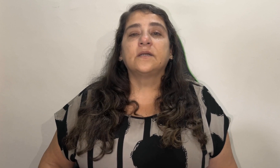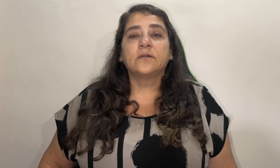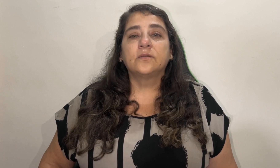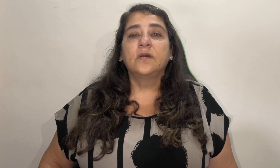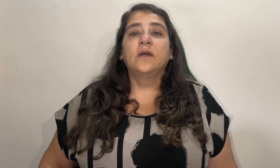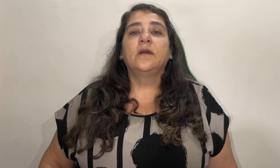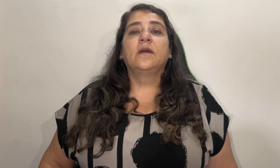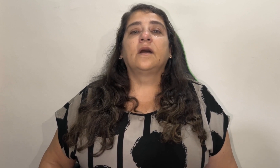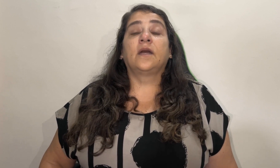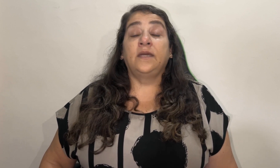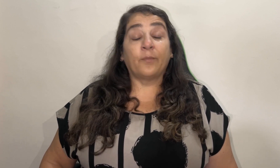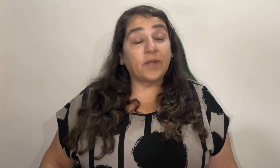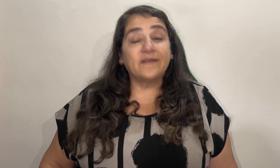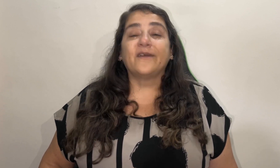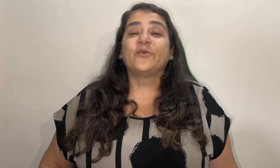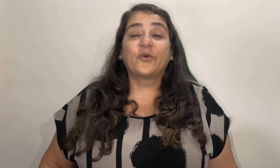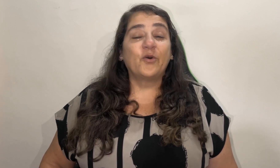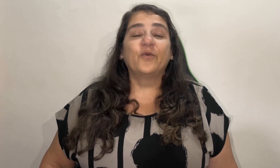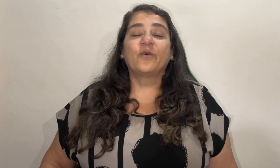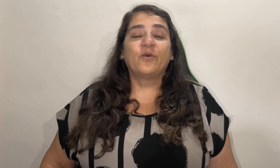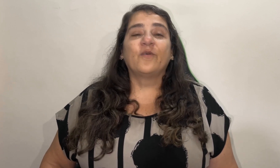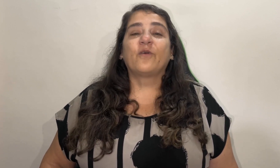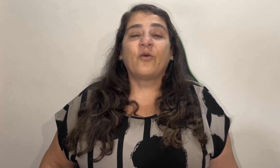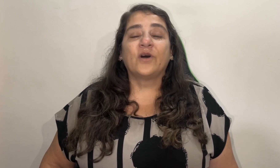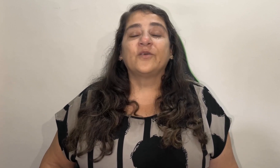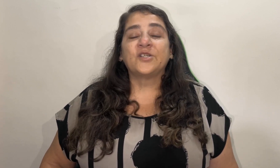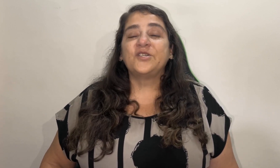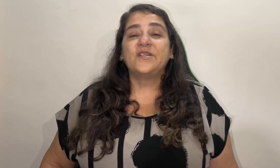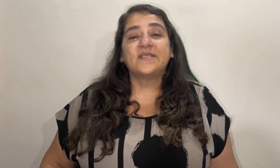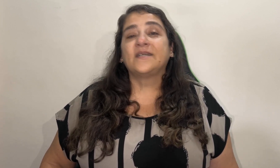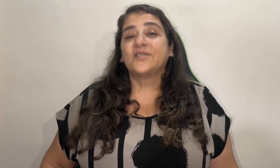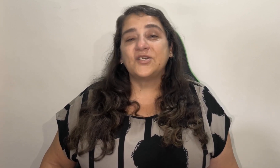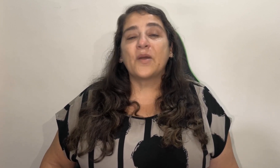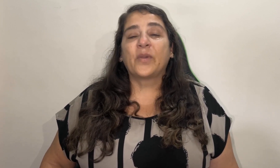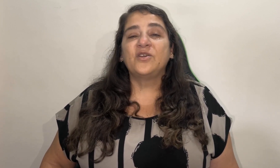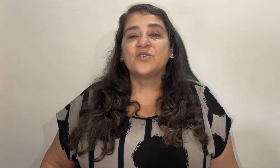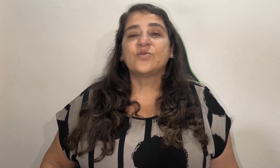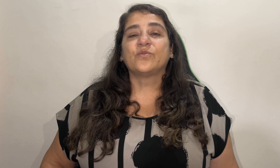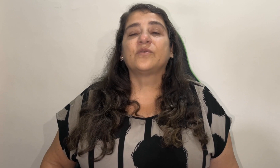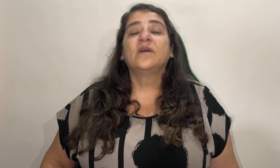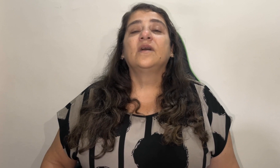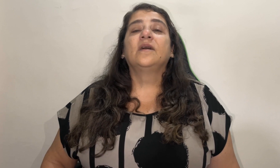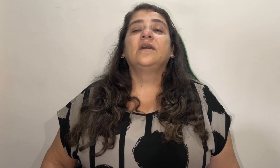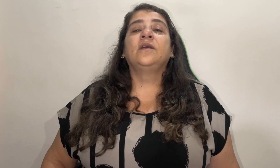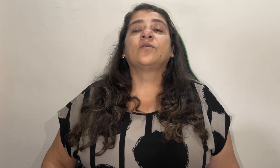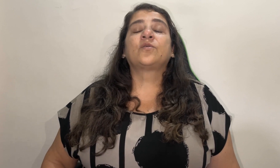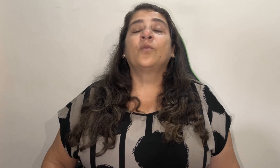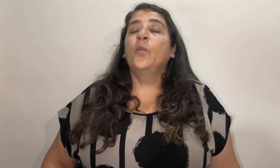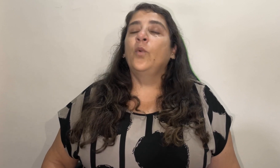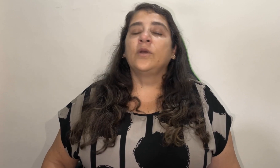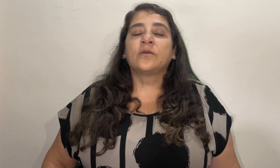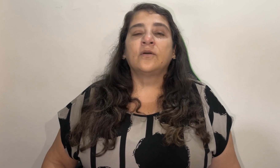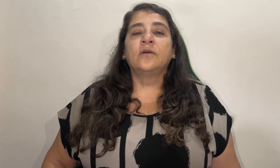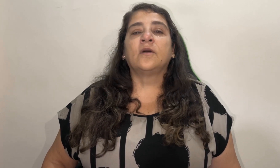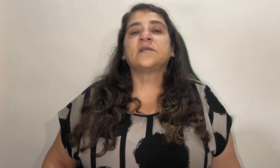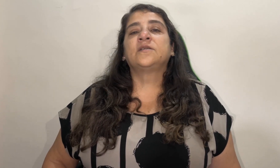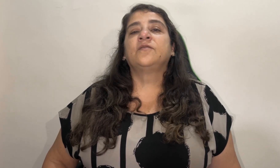ensinando e aprendendo quando a gente ensina, a gente aprende junto. E eu estou muito orgulhosa de